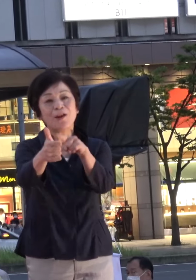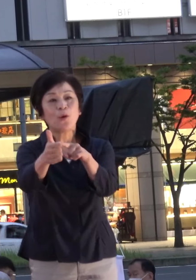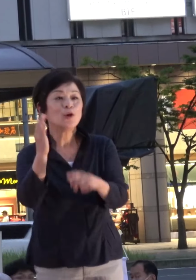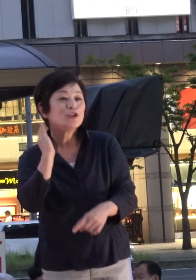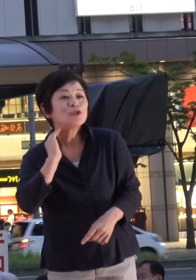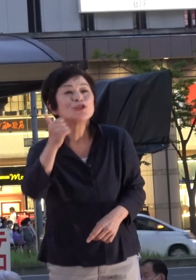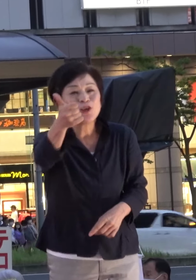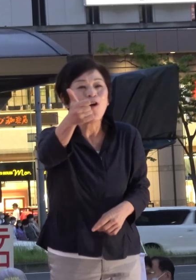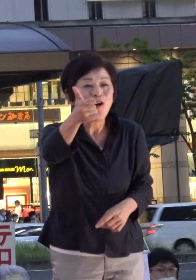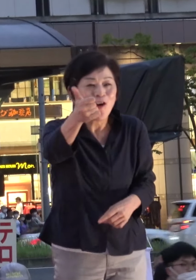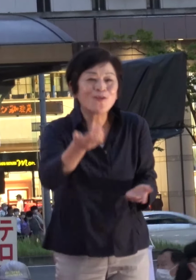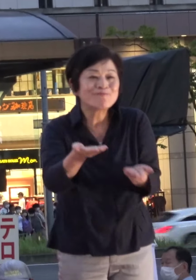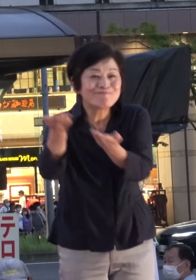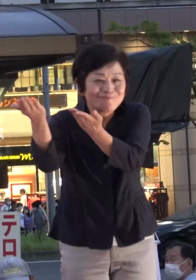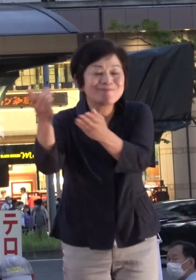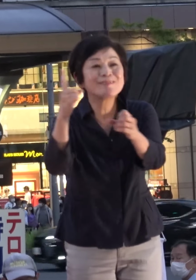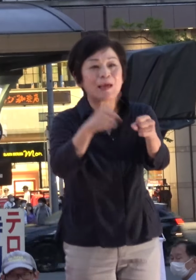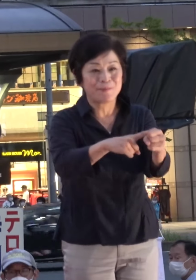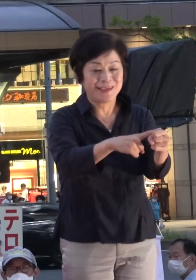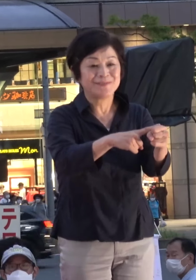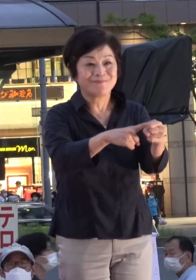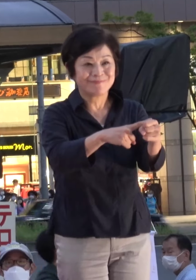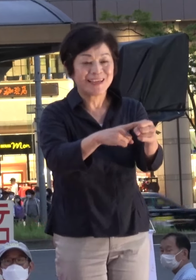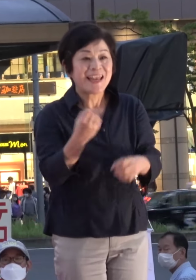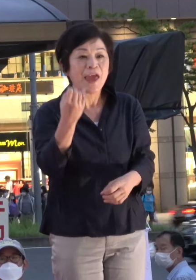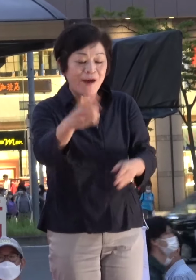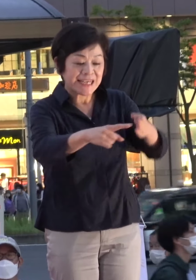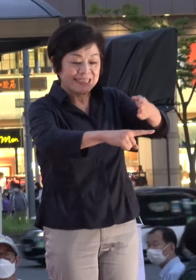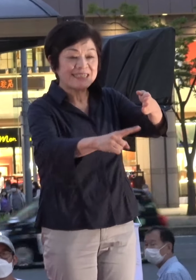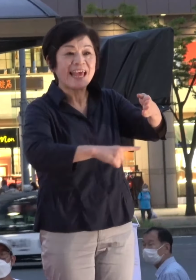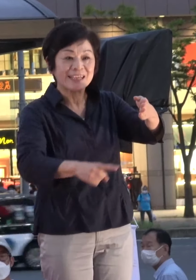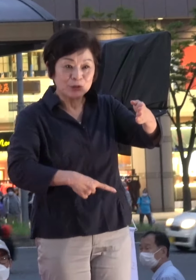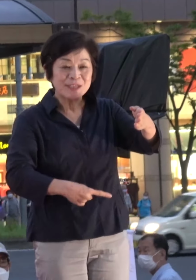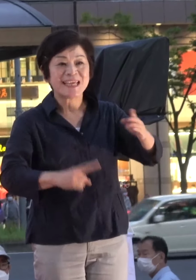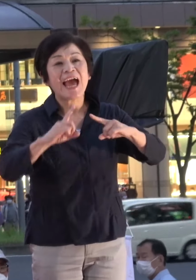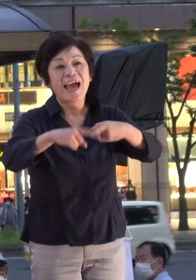山本太郎総理大臣を誕生させるために令和新選組に入りました幹事長の高井隆史でござい